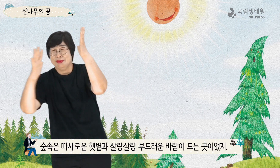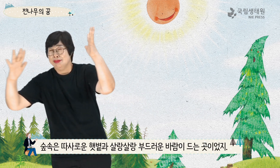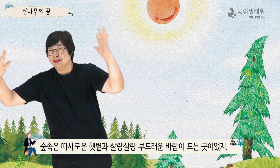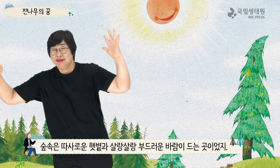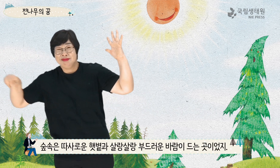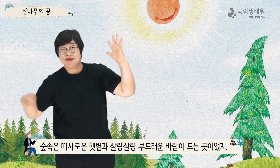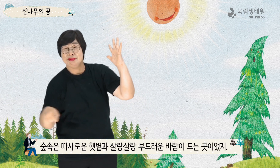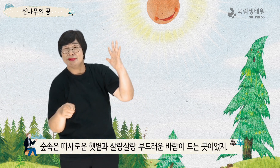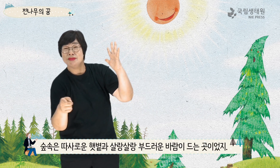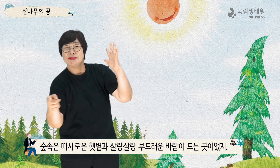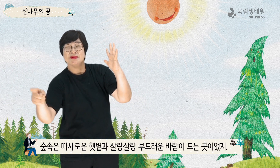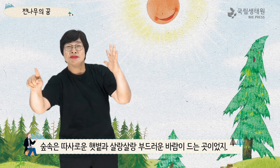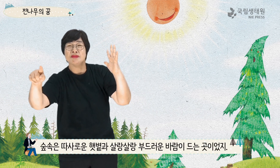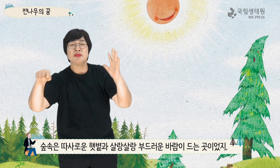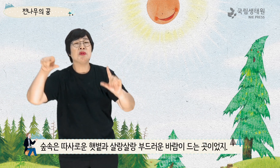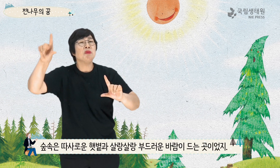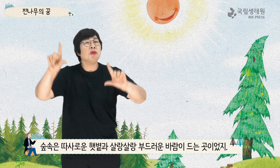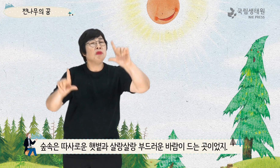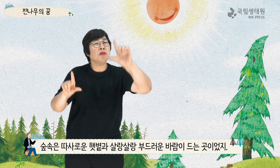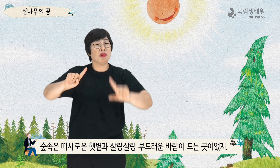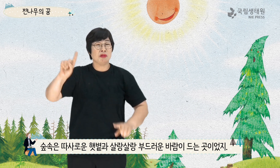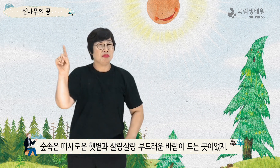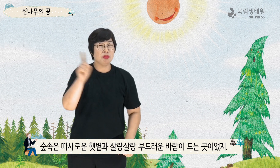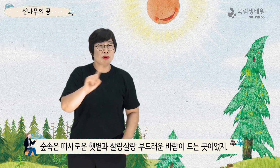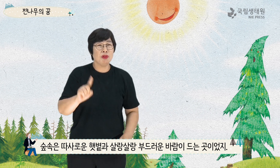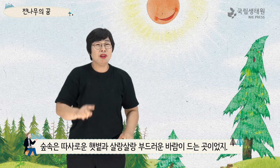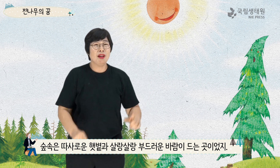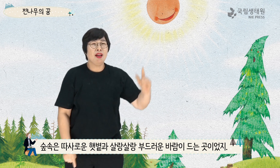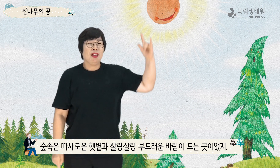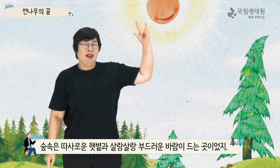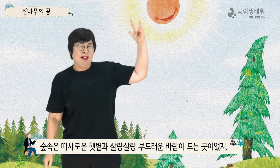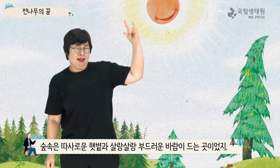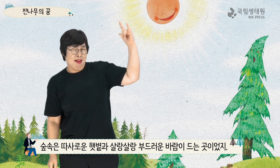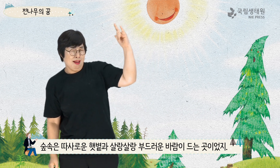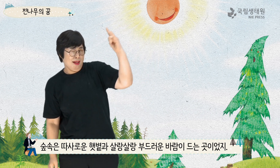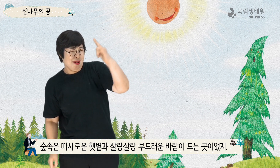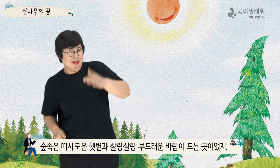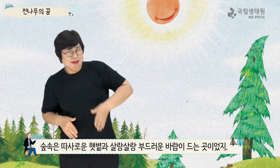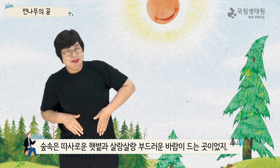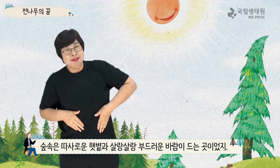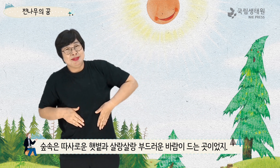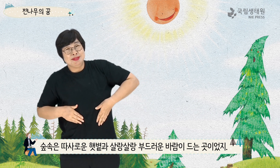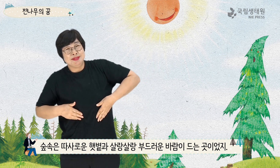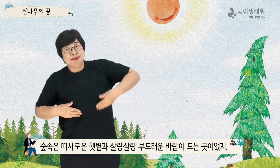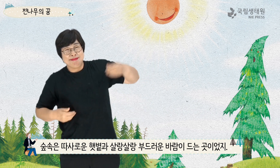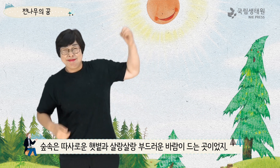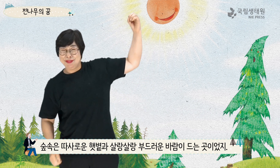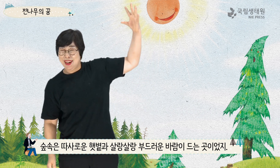숲속은 따사로운 햇볕과 살랑살랑 부드러운 바람이 드는 곳이었지.